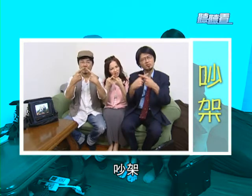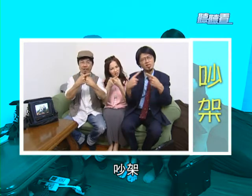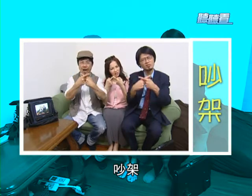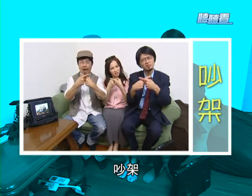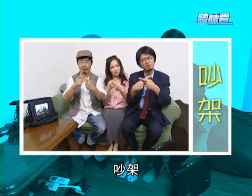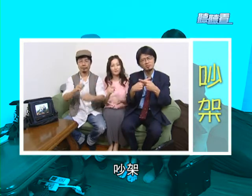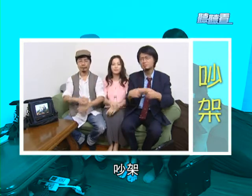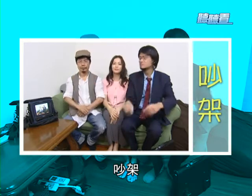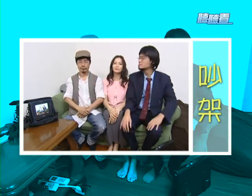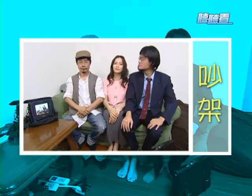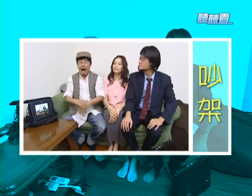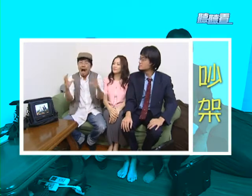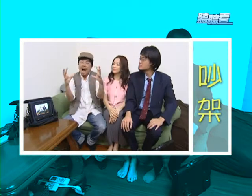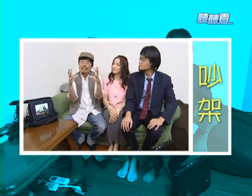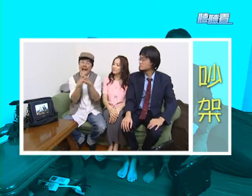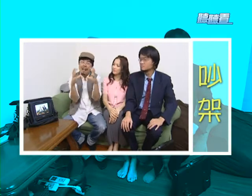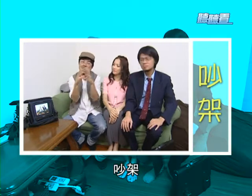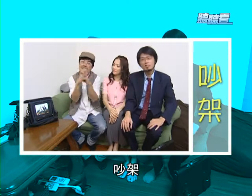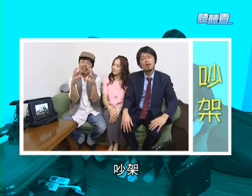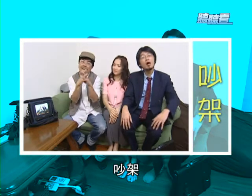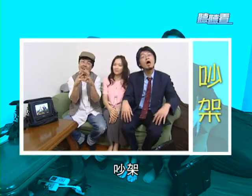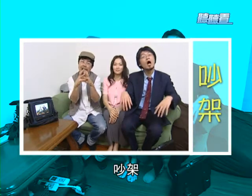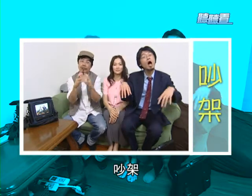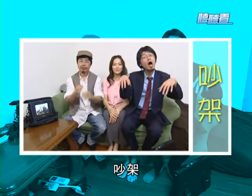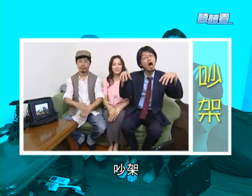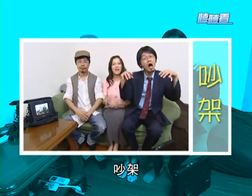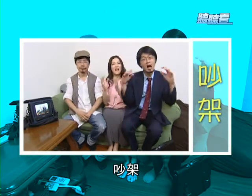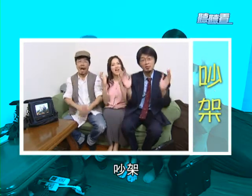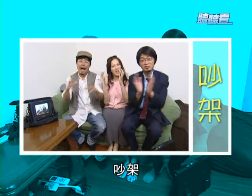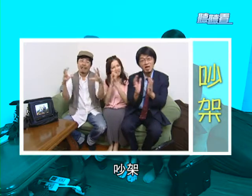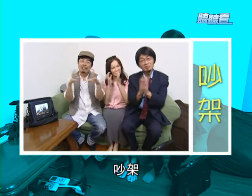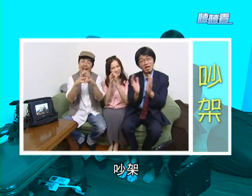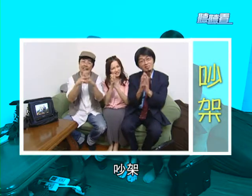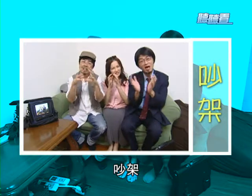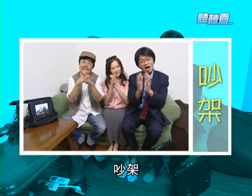架， 吵架，吵架